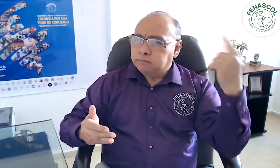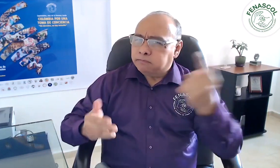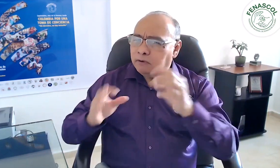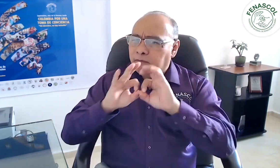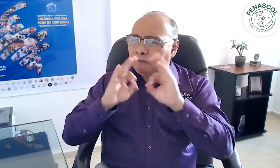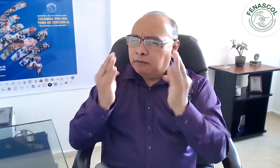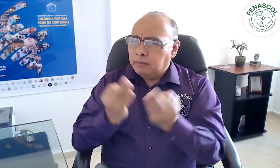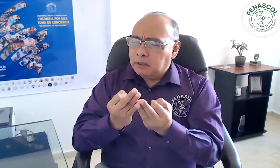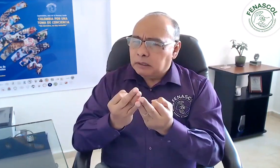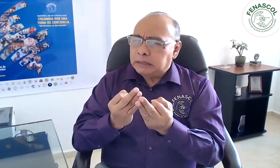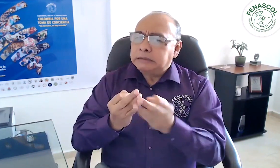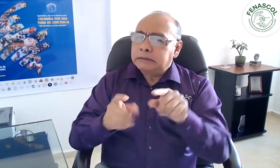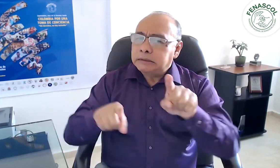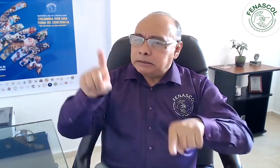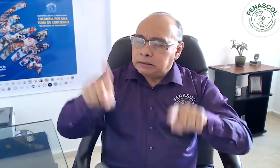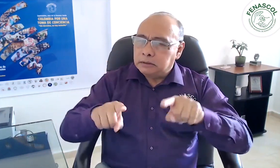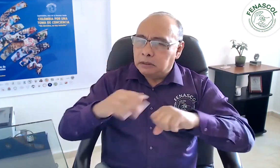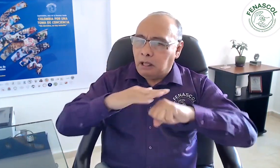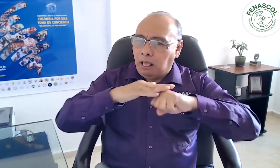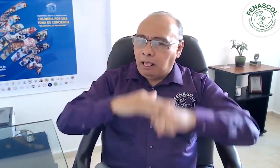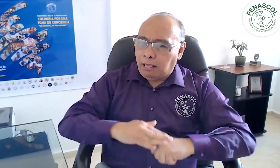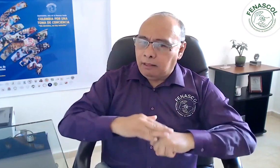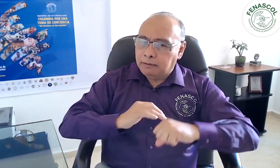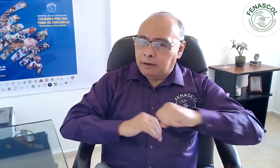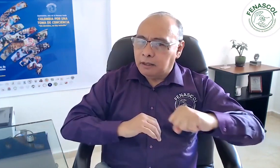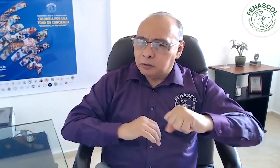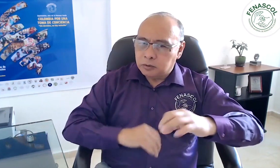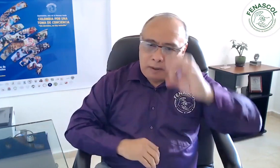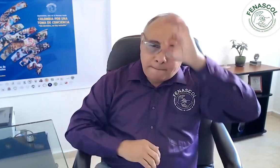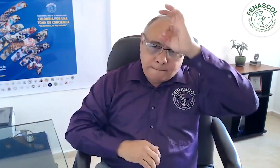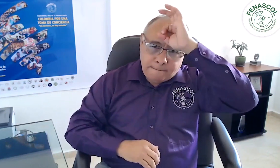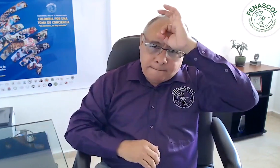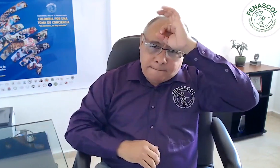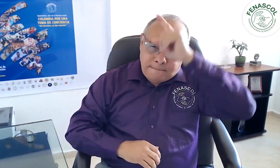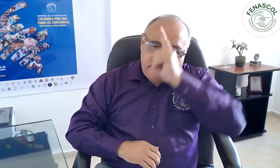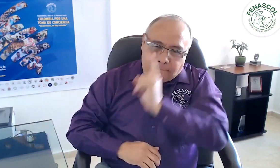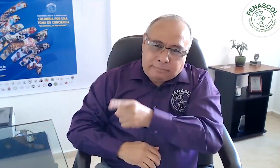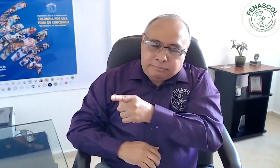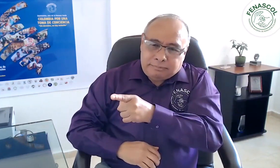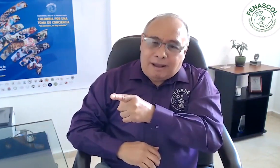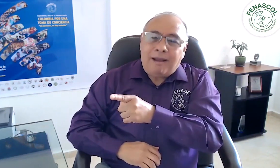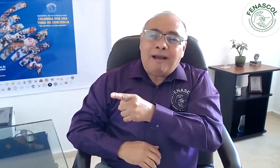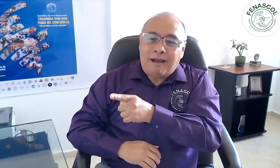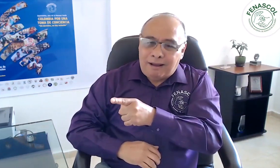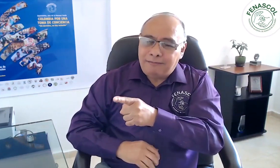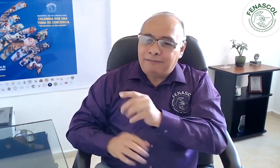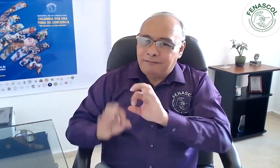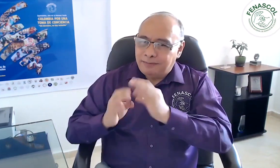En muchos casos, las familias, por desconocimiento, vulneran los derechos. Es por esto que